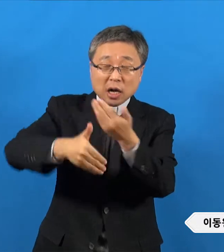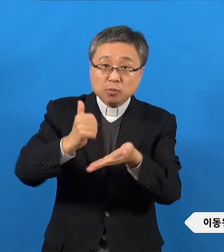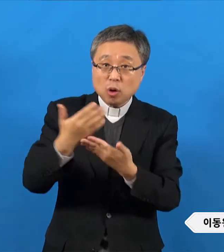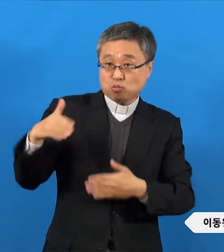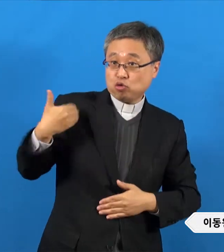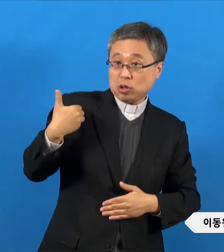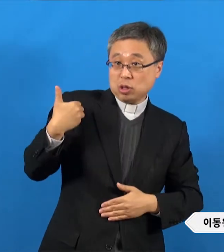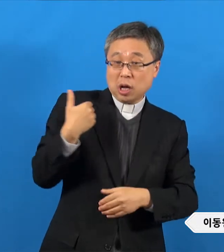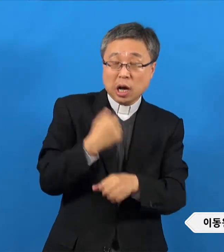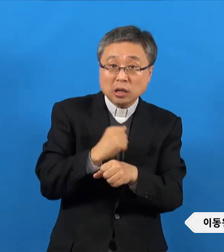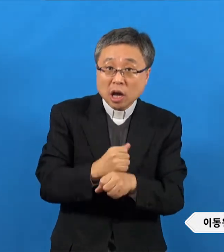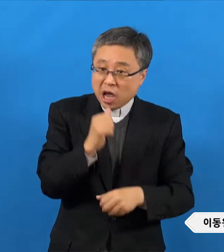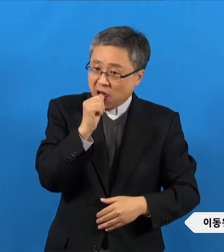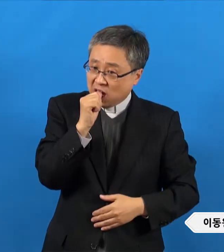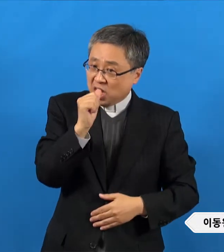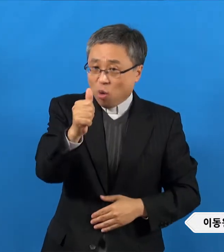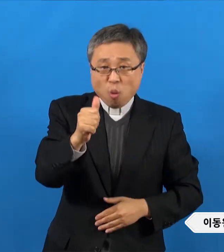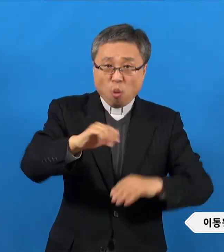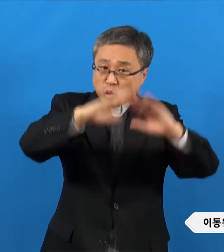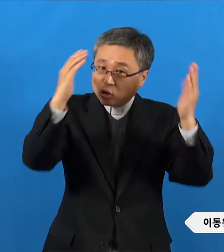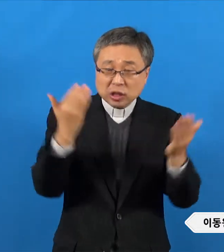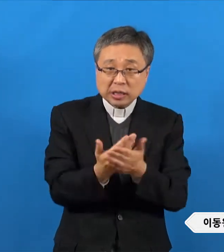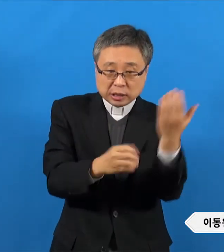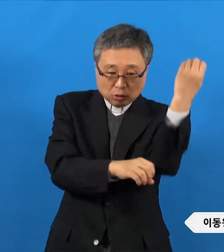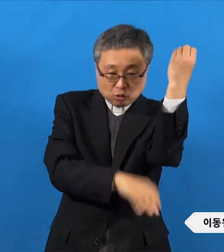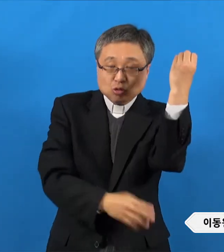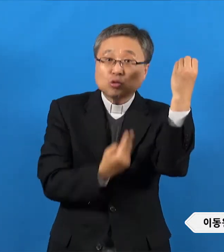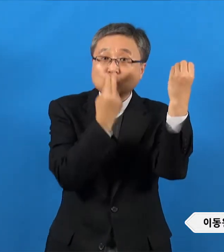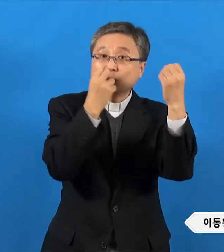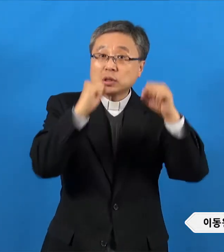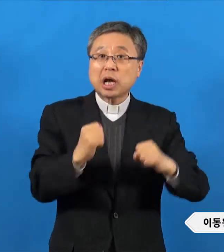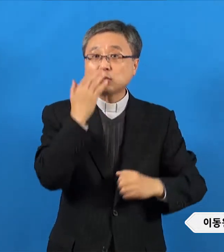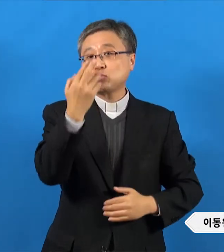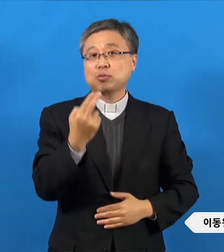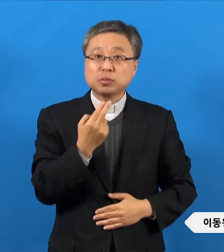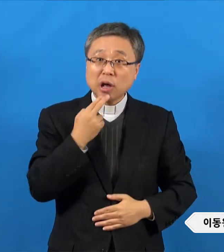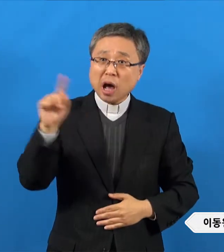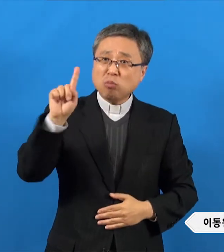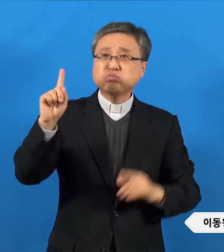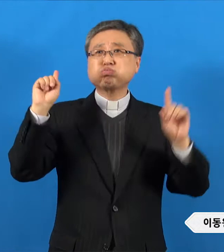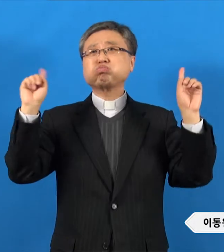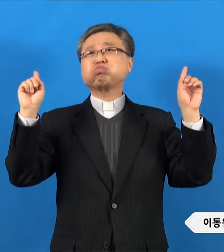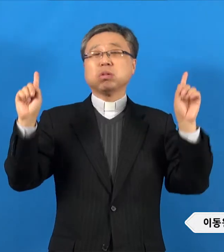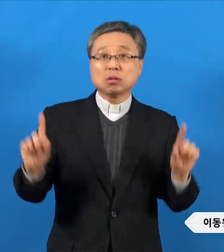이상 절대적인 기준이란 존재하지 않게 됩니다. 아무렇게나 살아도 상관이 없는 거예요.